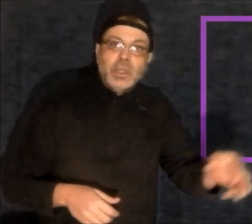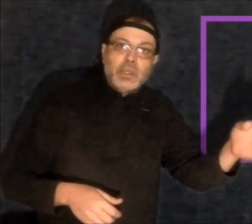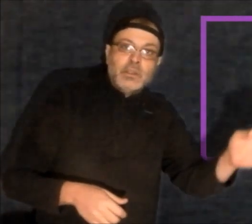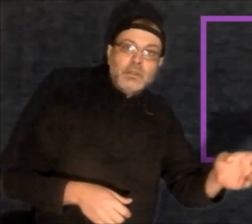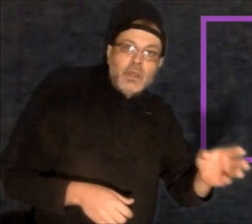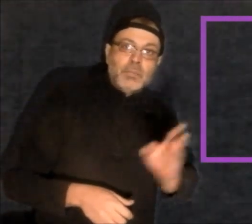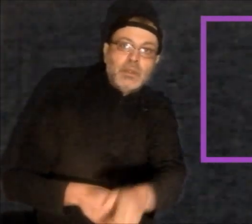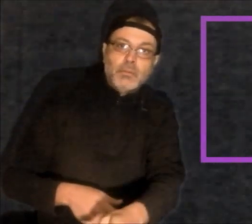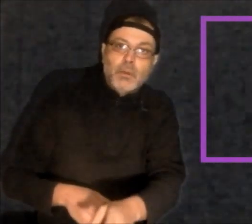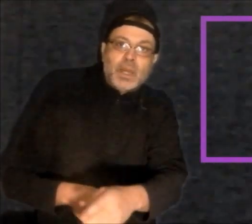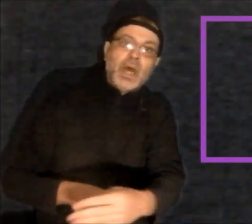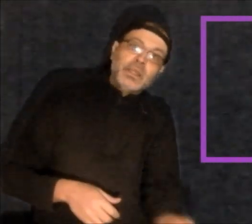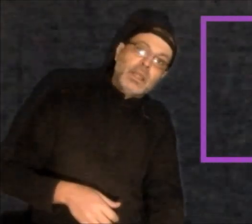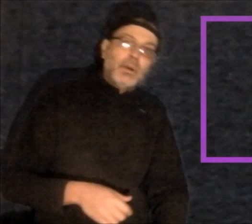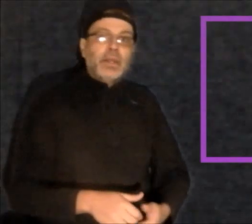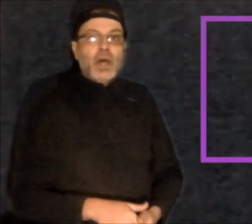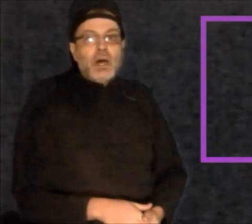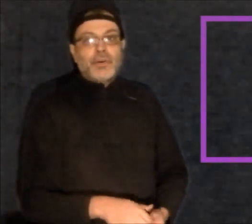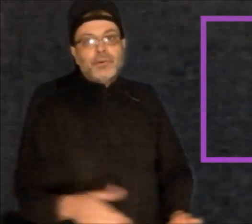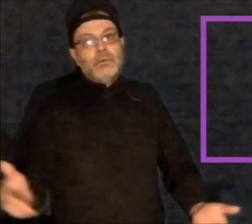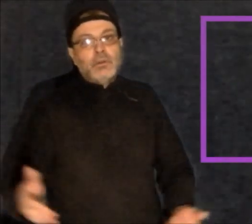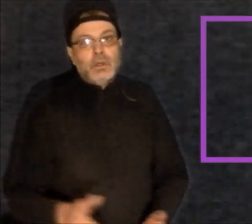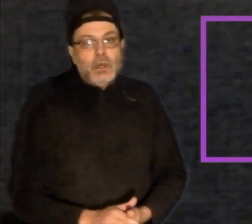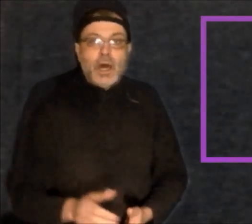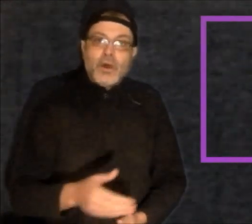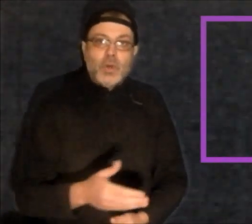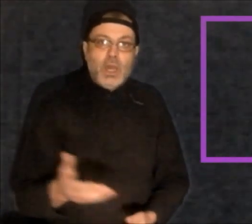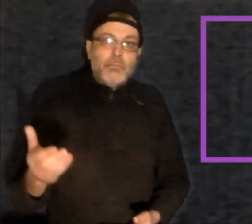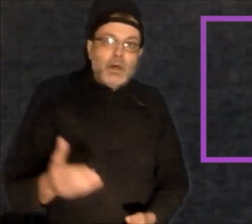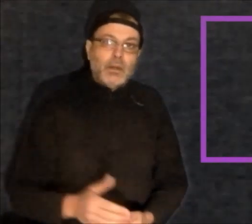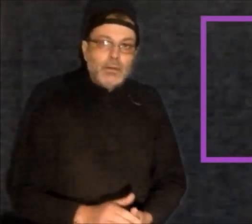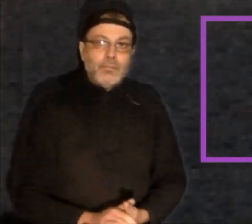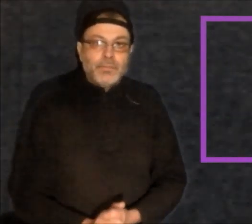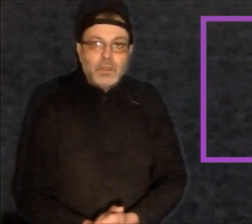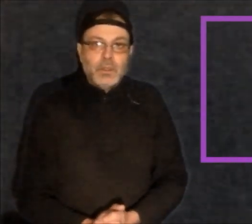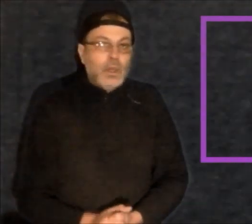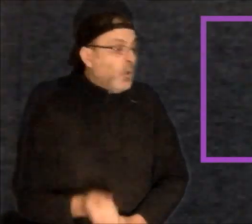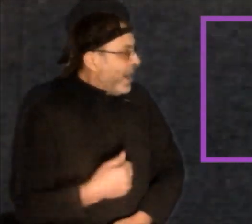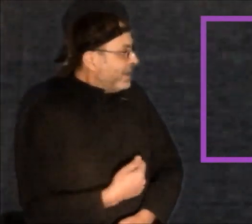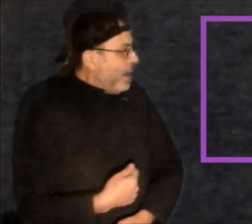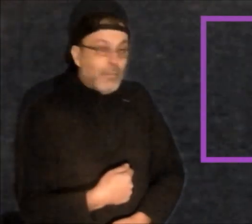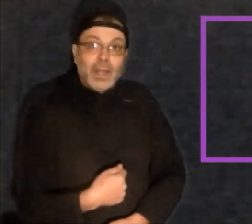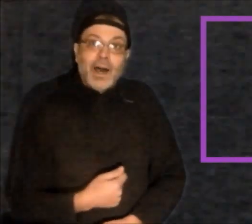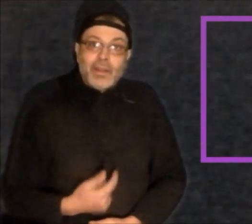حمل شيء من مكان إلى مكان آخر، هذا هو الحمال. وهذا الحمال